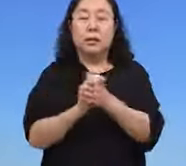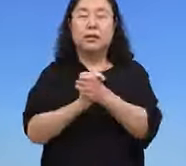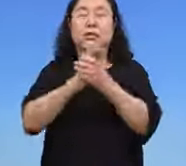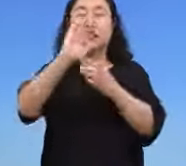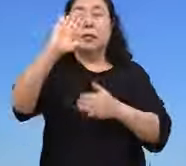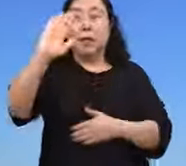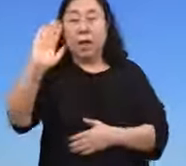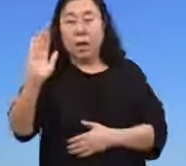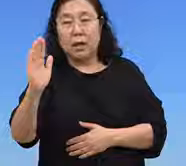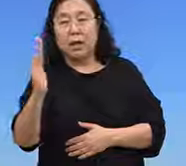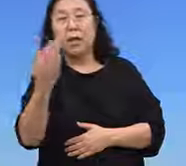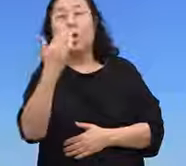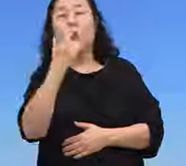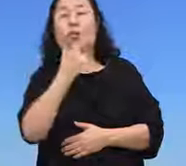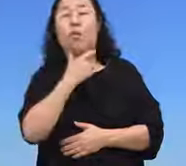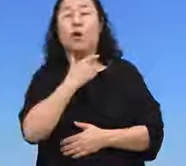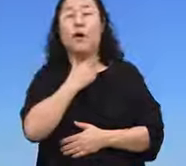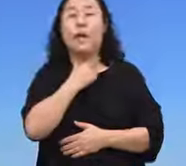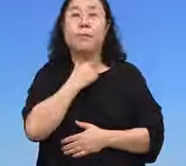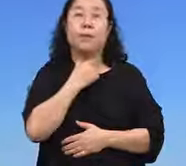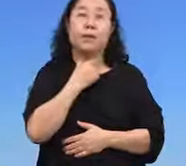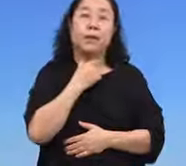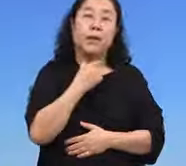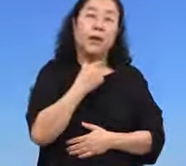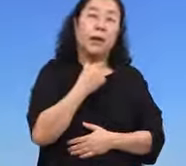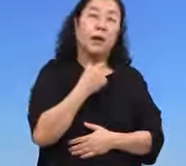친구 되기 원합니다.